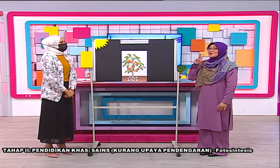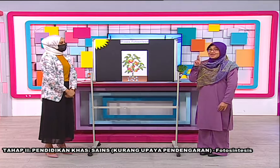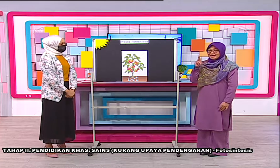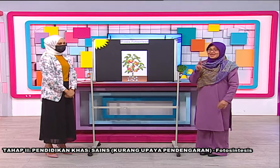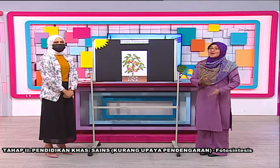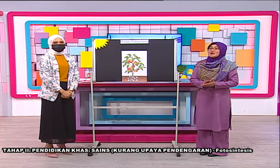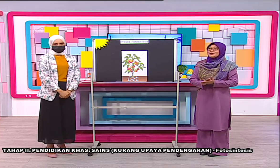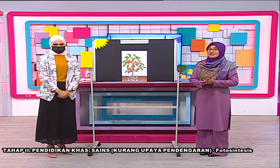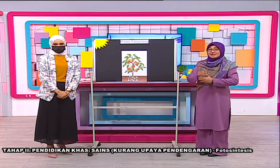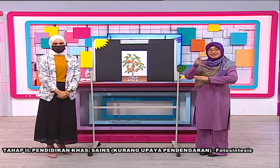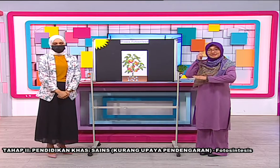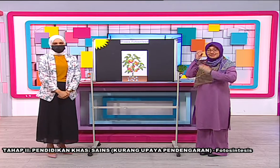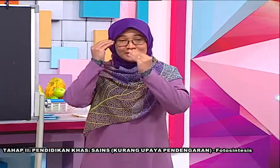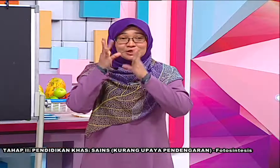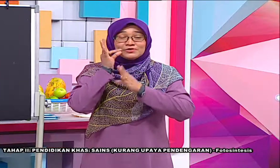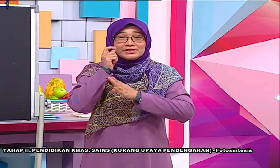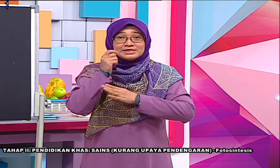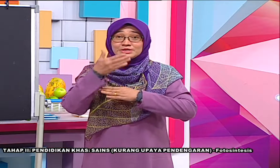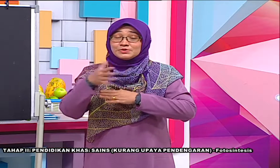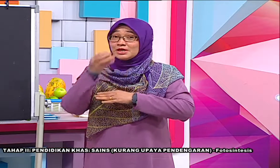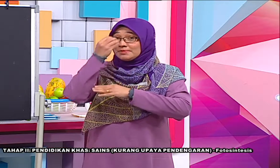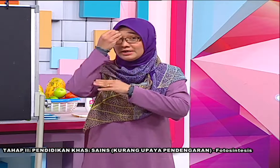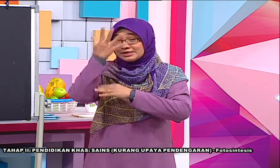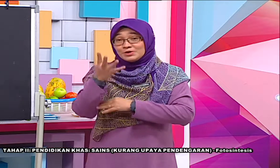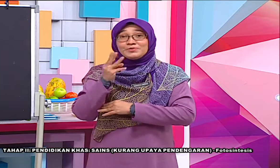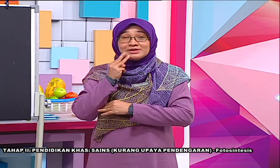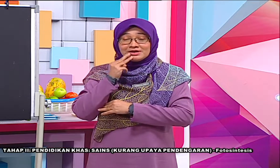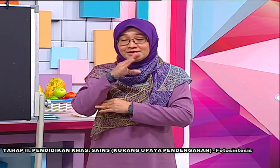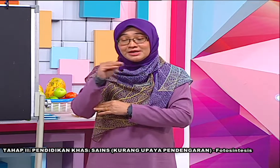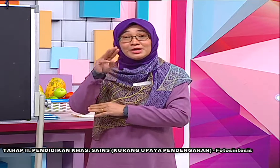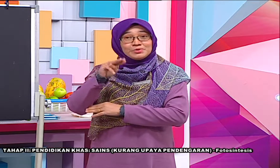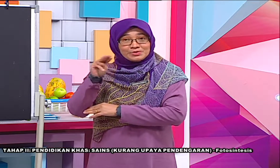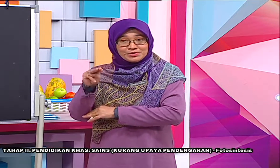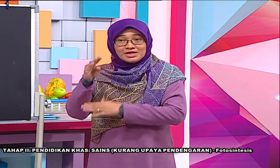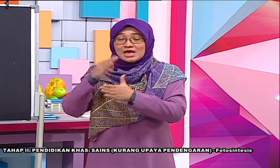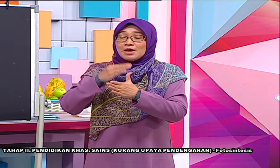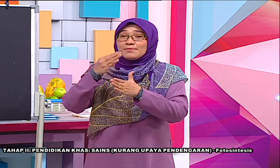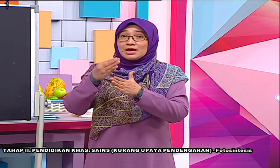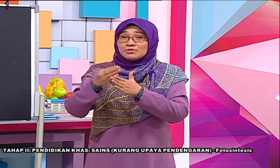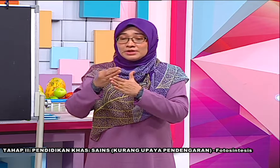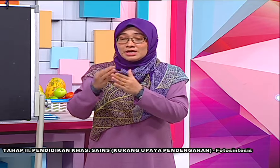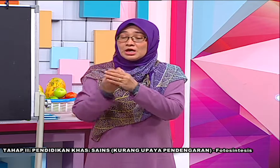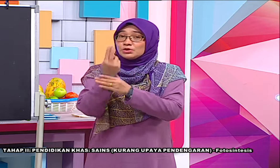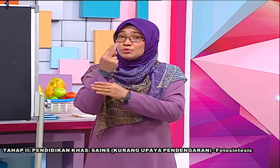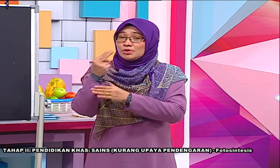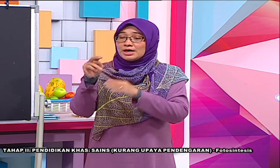Oke alright tadi Cikgu Fatih sudah bagi tahu merah dan murid-murid bahwa tumbuhan